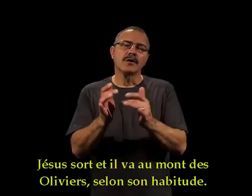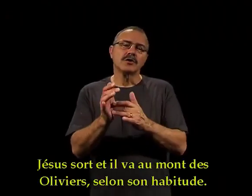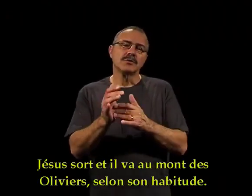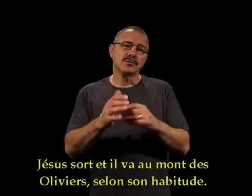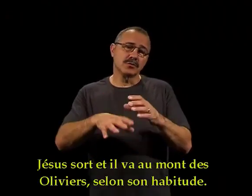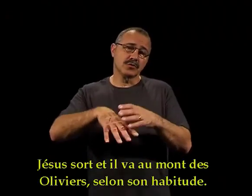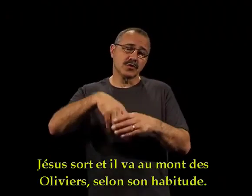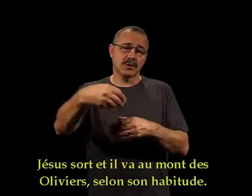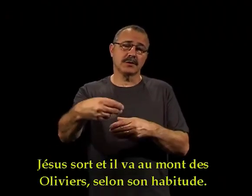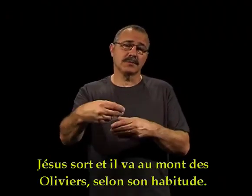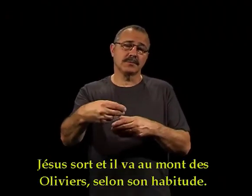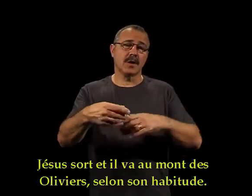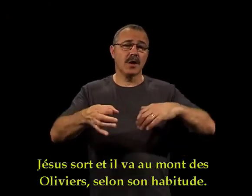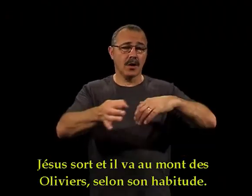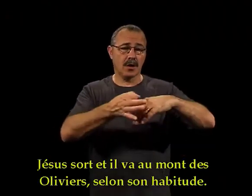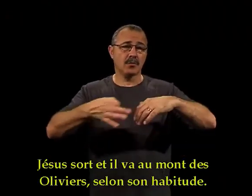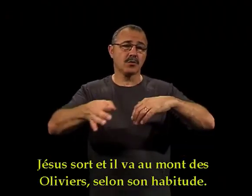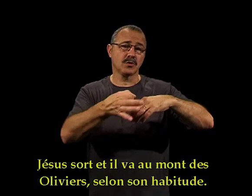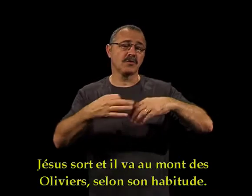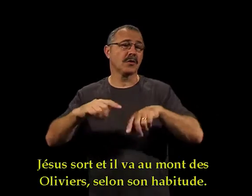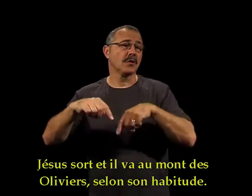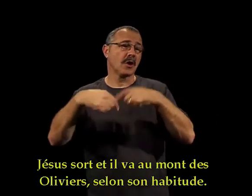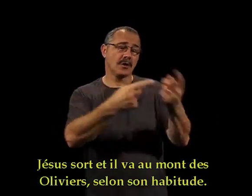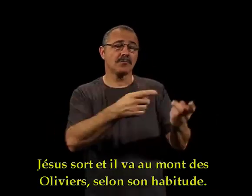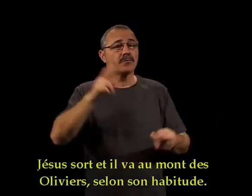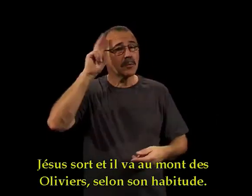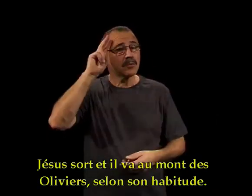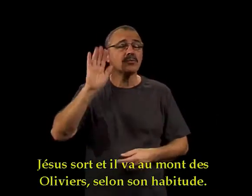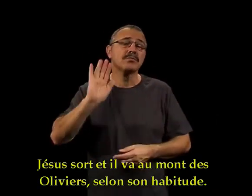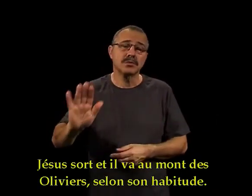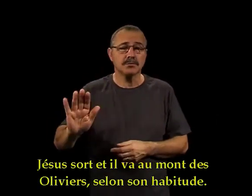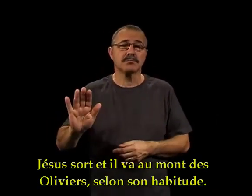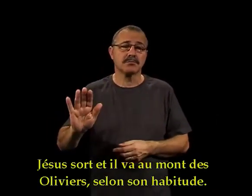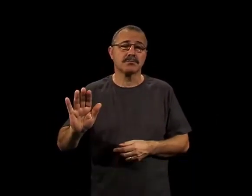Jésus sort et il va au mont des Oliviers, selon son habitude.